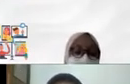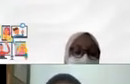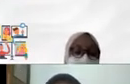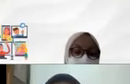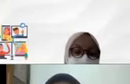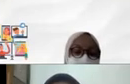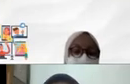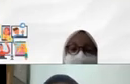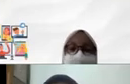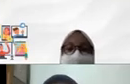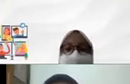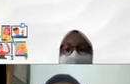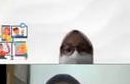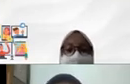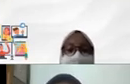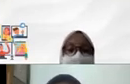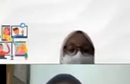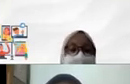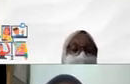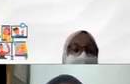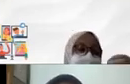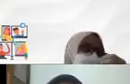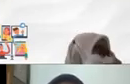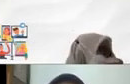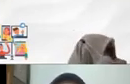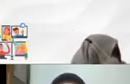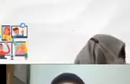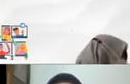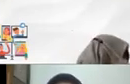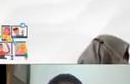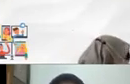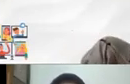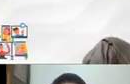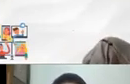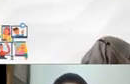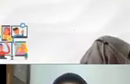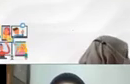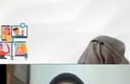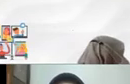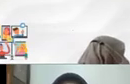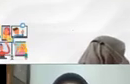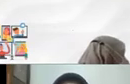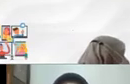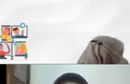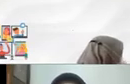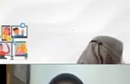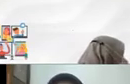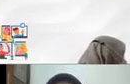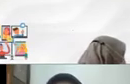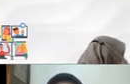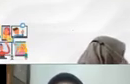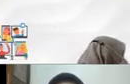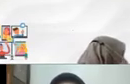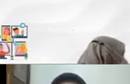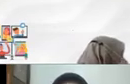Dan juga tentunya perubahan perilaku kita Misalnya penggunaan APD dan juga pola makan yang perlu lebih banyak